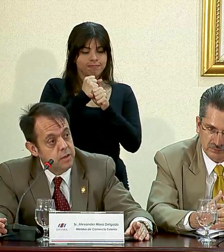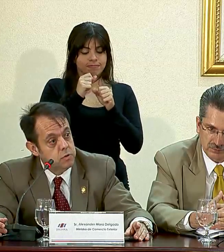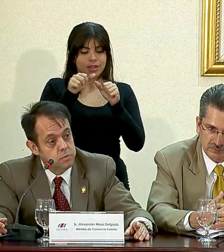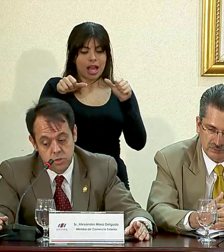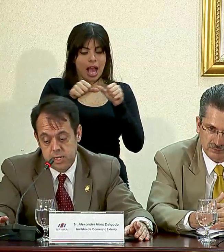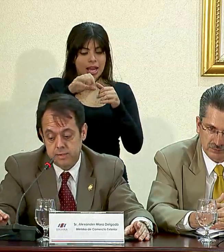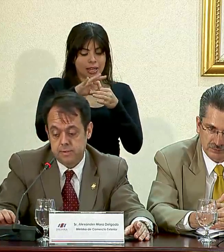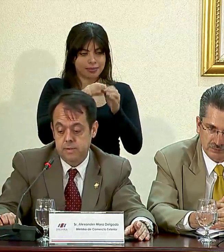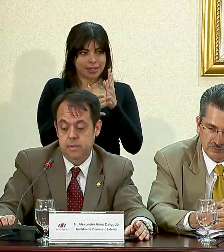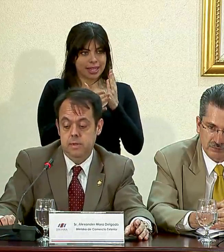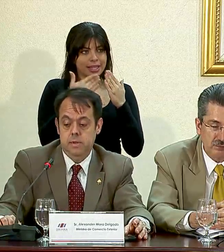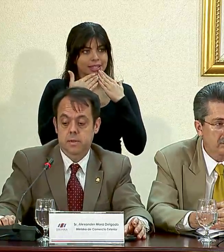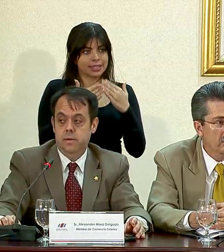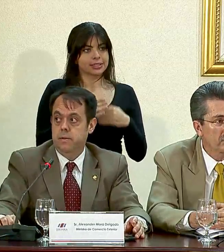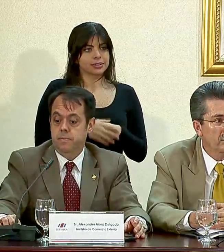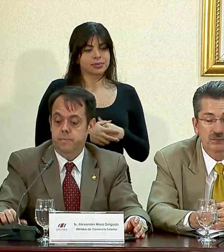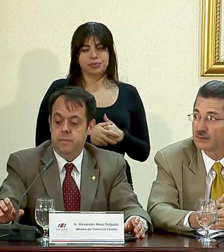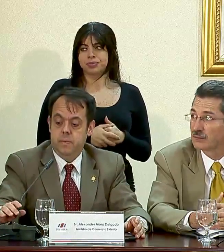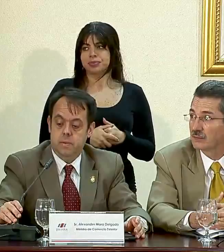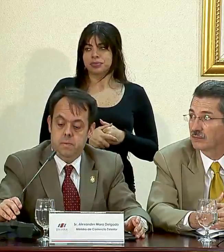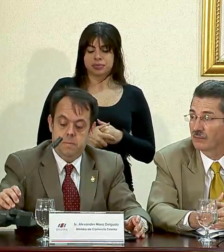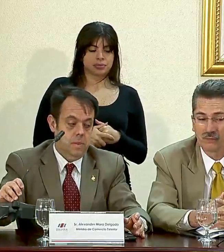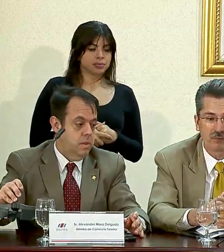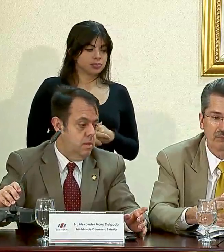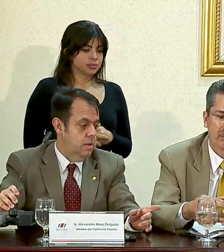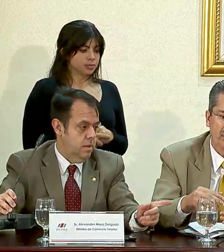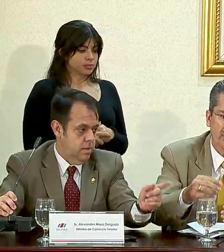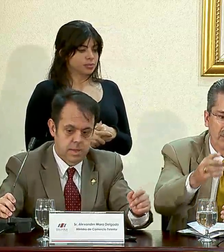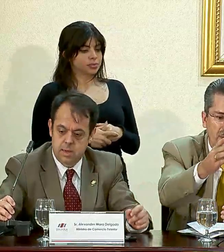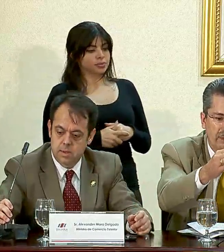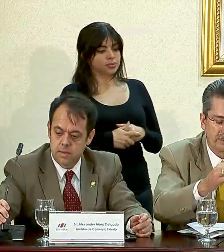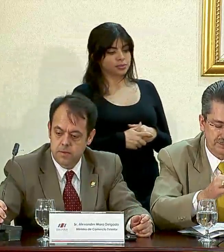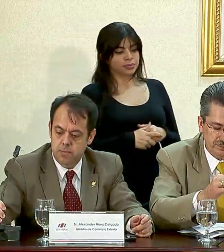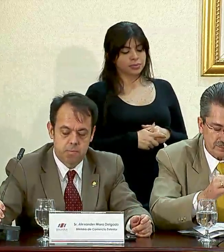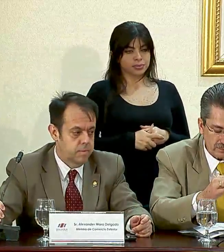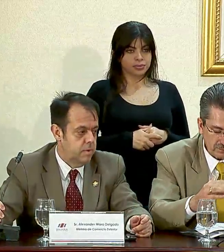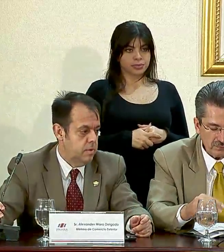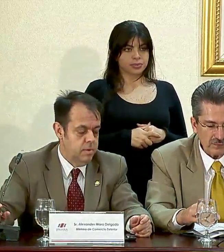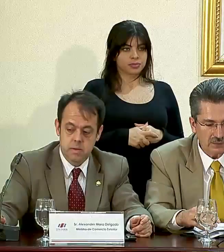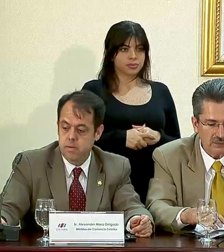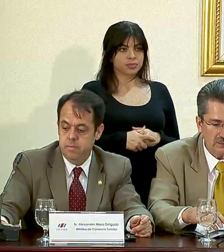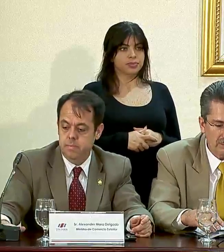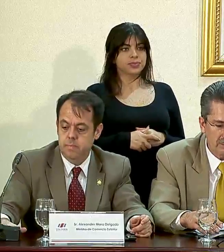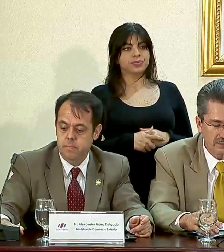campos técnicos. Muchas gracias. Señor Ministro de Economía, don Wilmer Ramos.